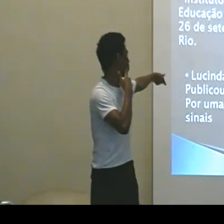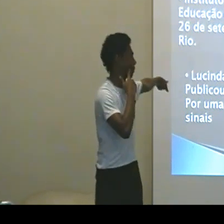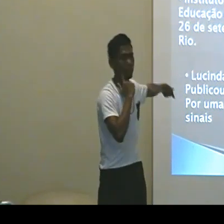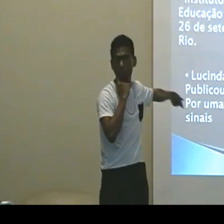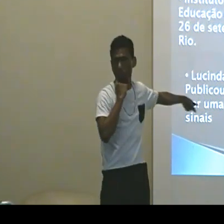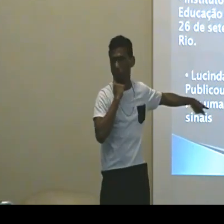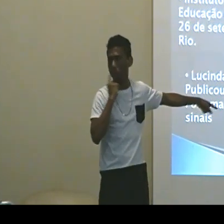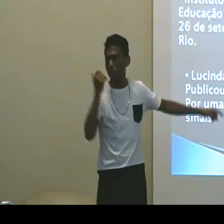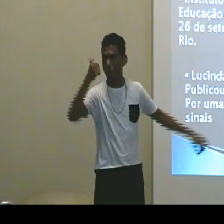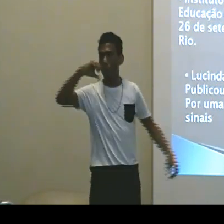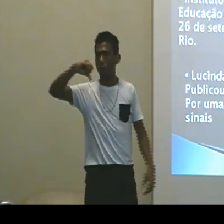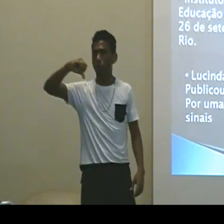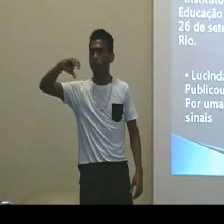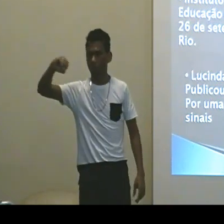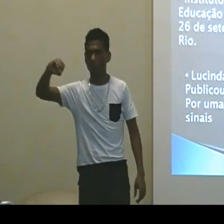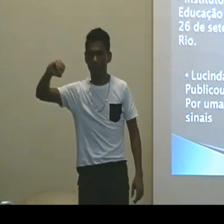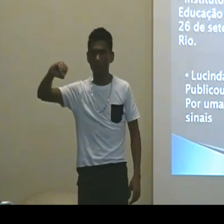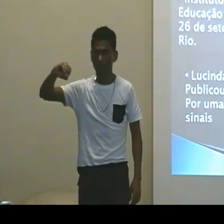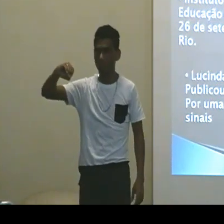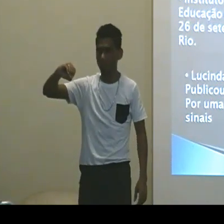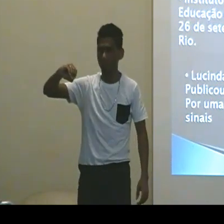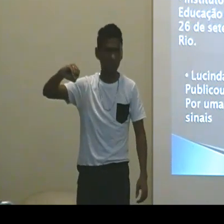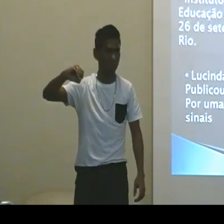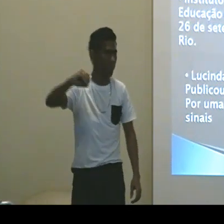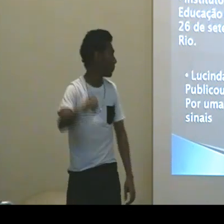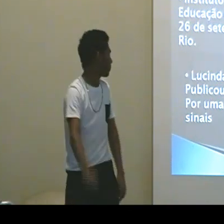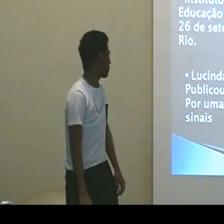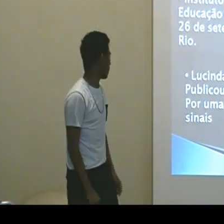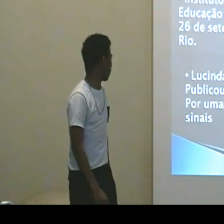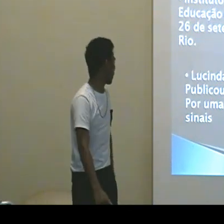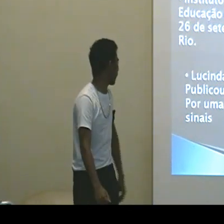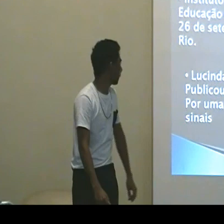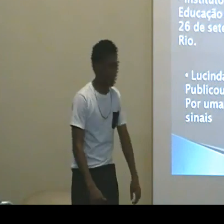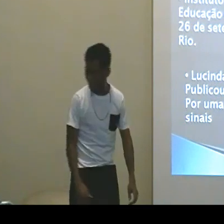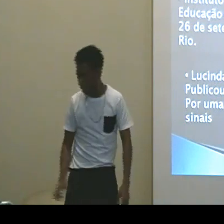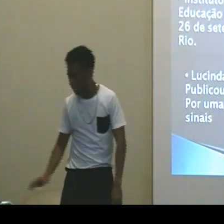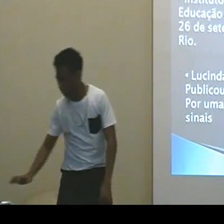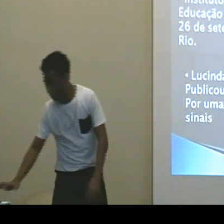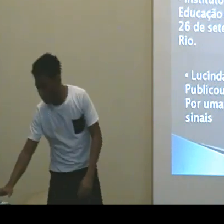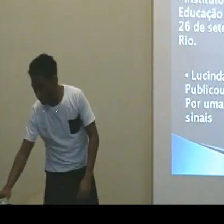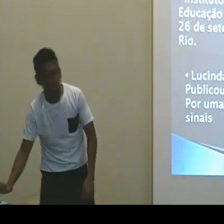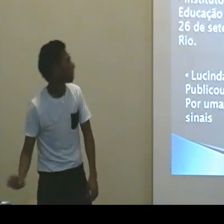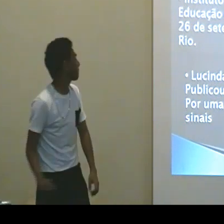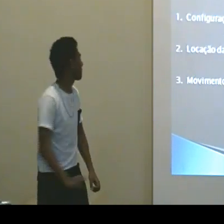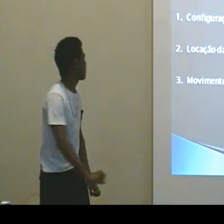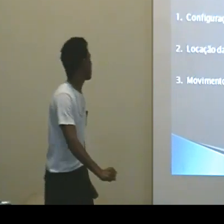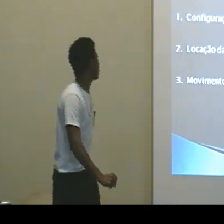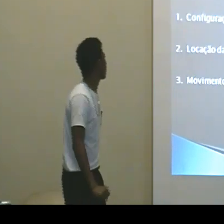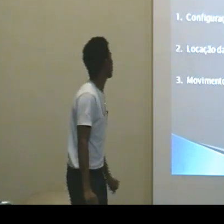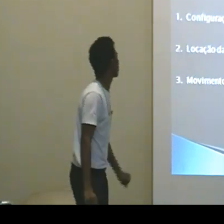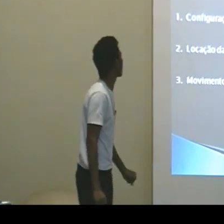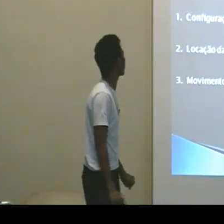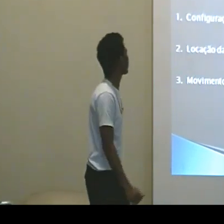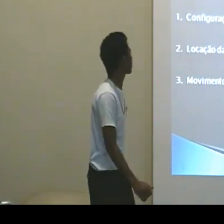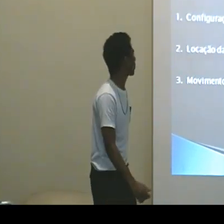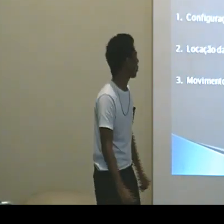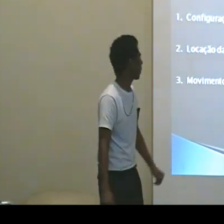que pesquisa linguisticamente a língua de sinais americana. E aqui a Lucinda, no Brasil, em 1990.